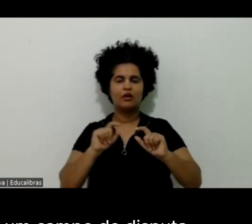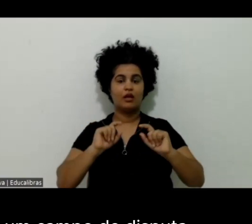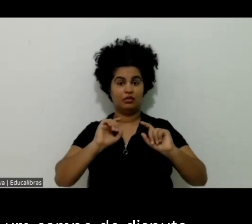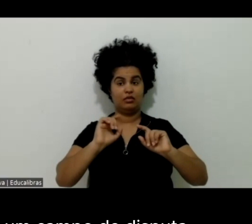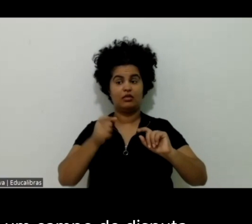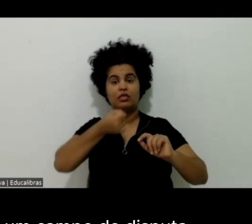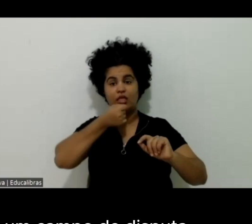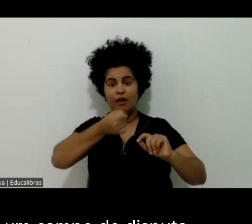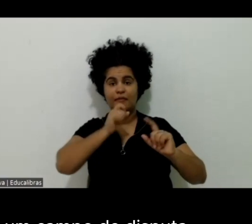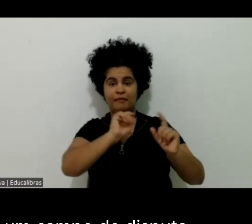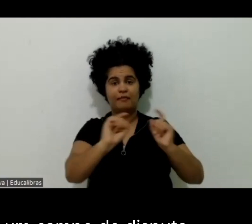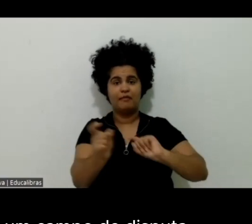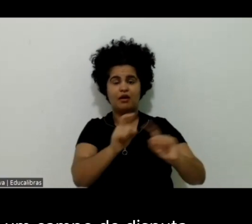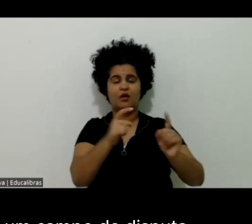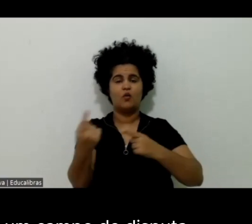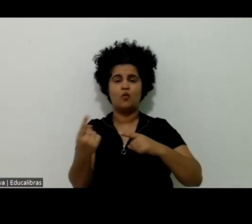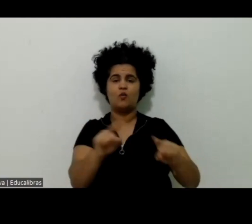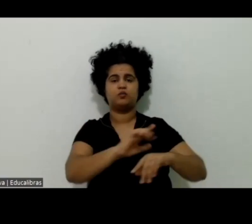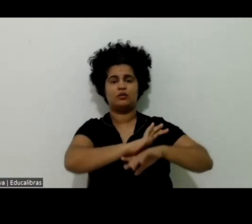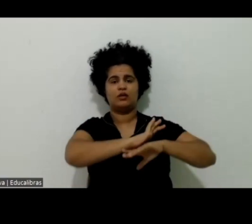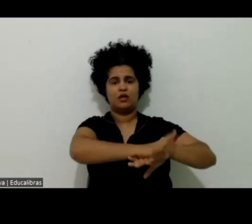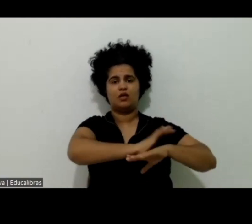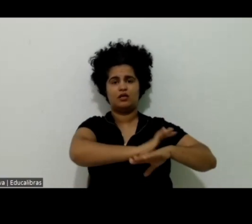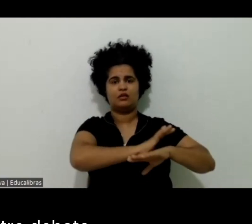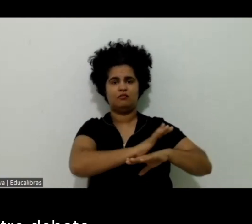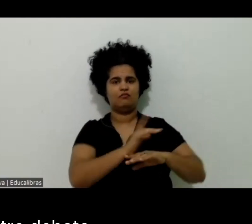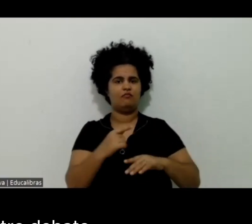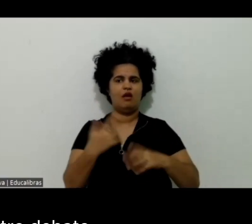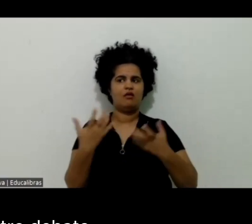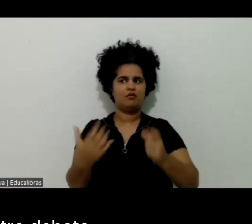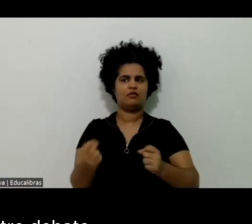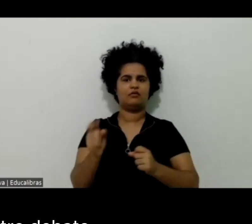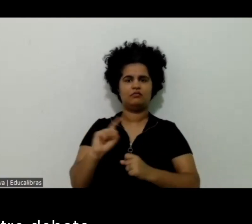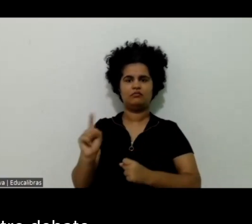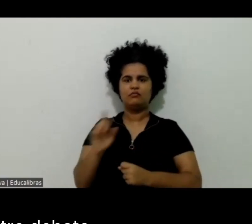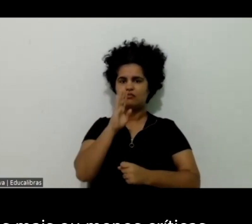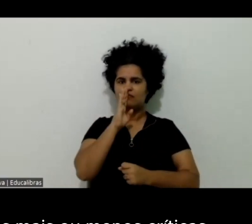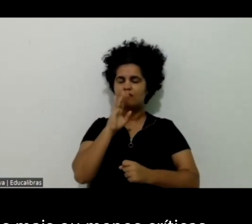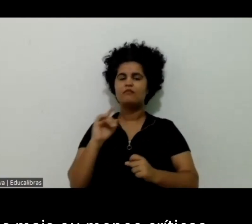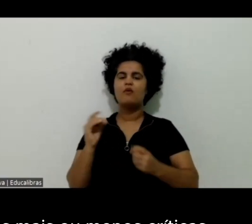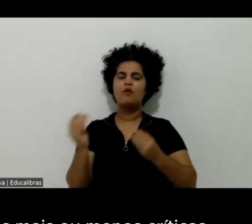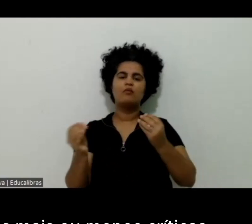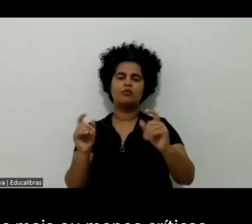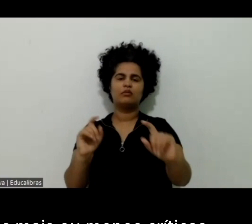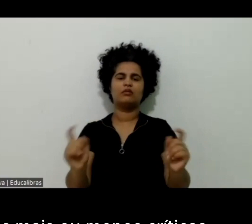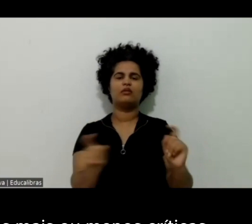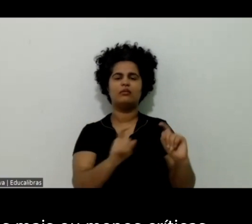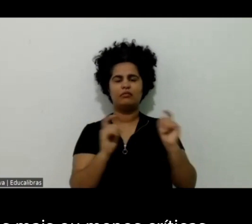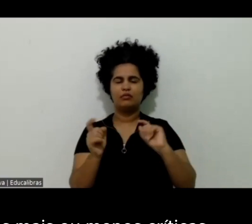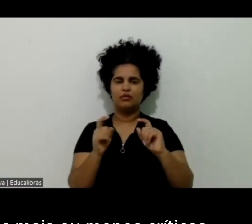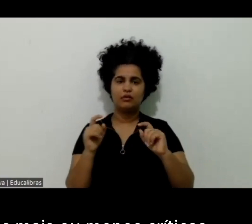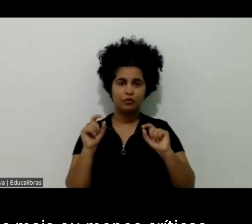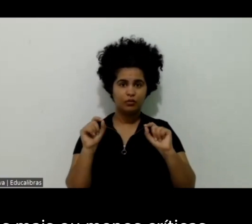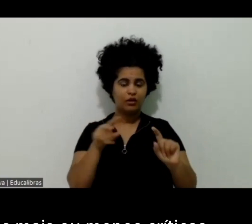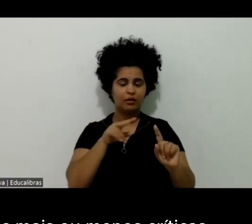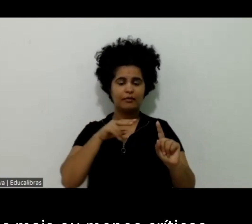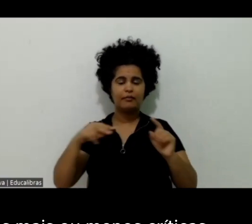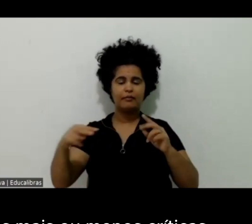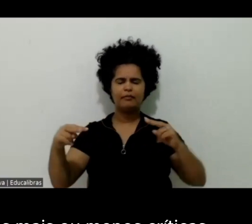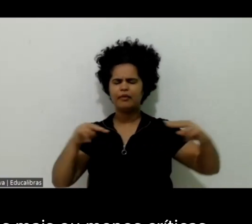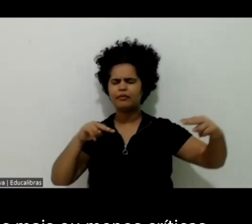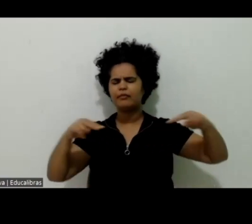antirracista, assim como qualquer outro, é um campo de disputa, como qualquer outro debate, né? Obviamente que há perspectivas mais ou